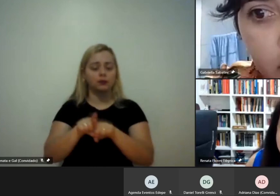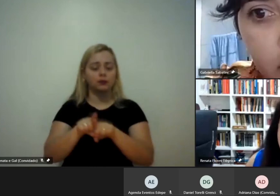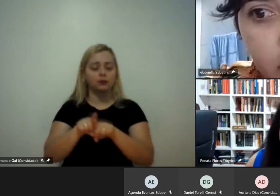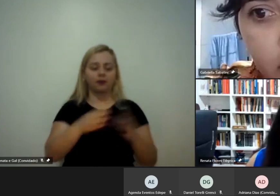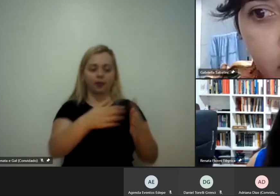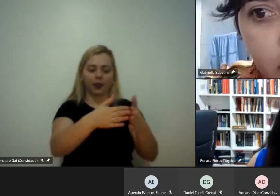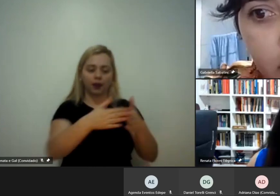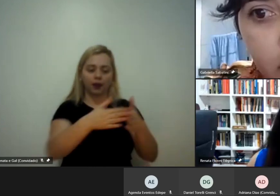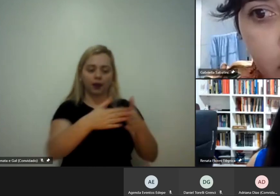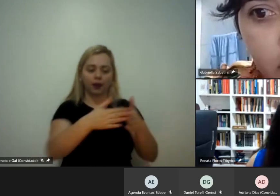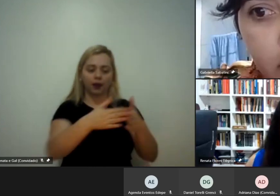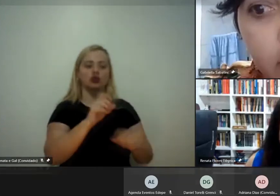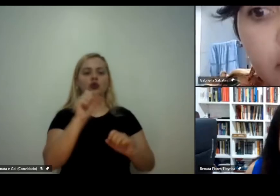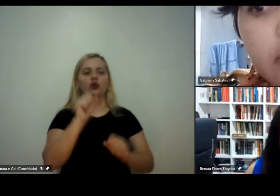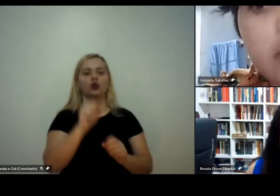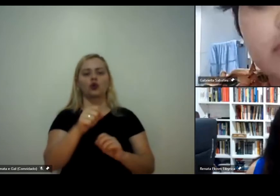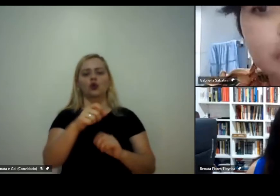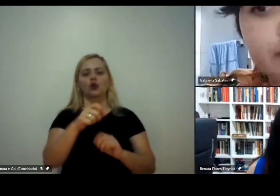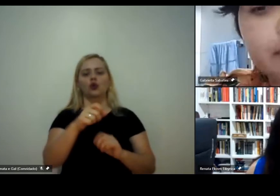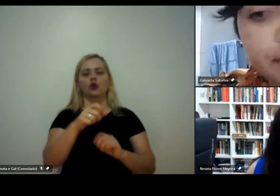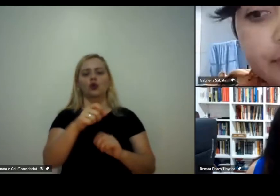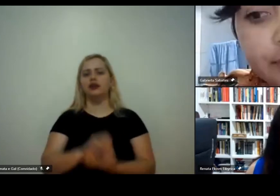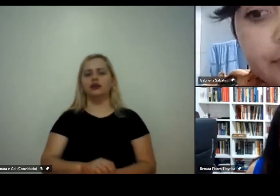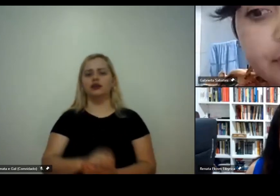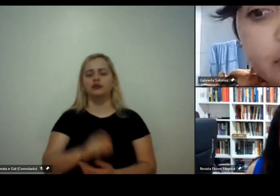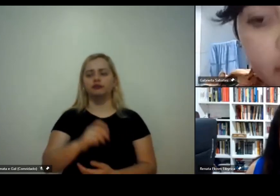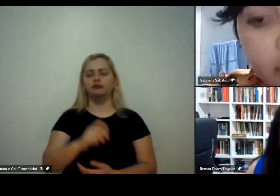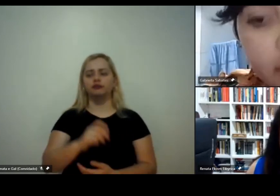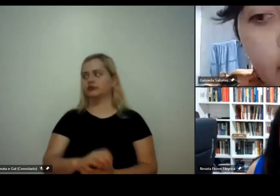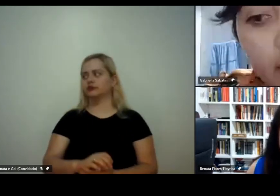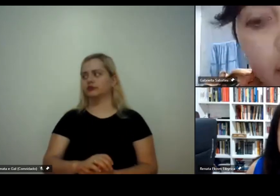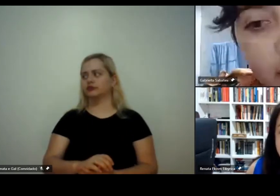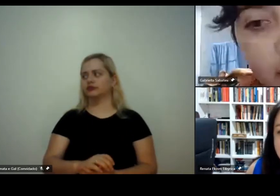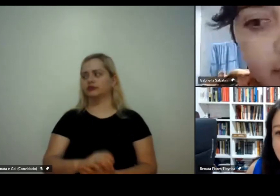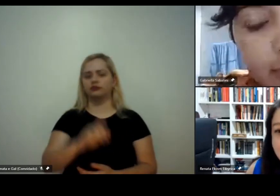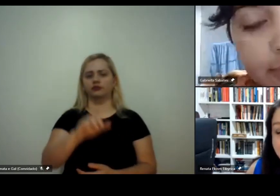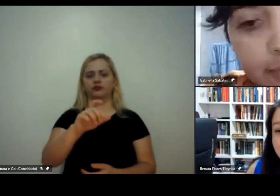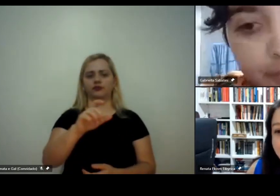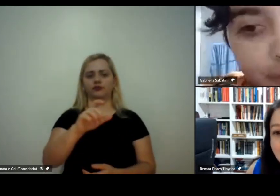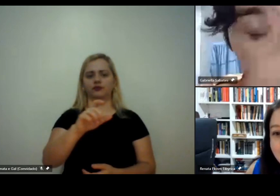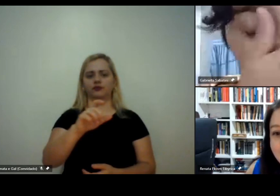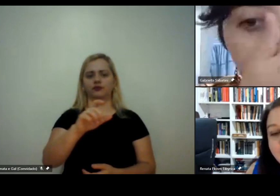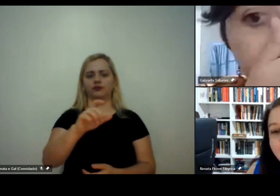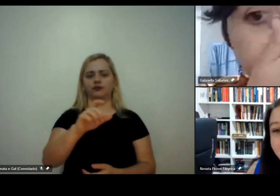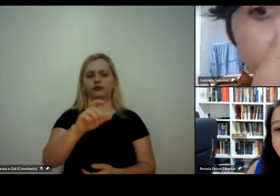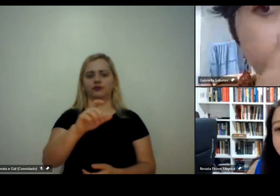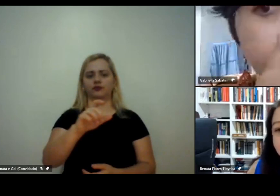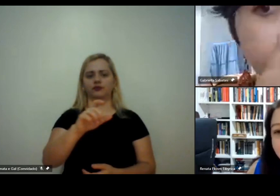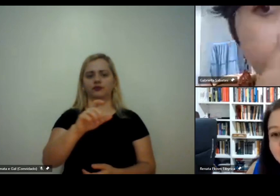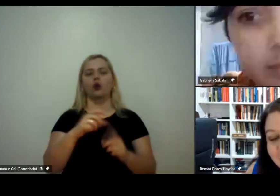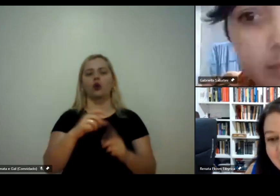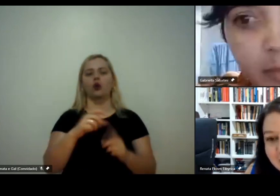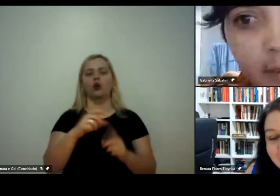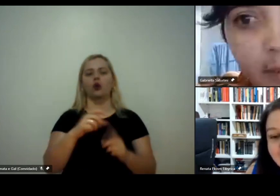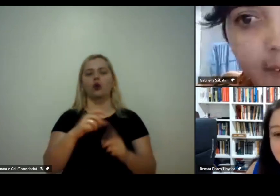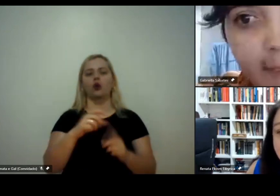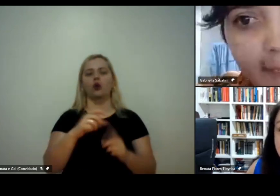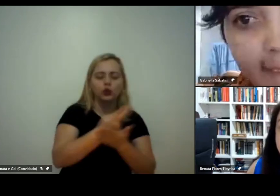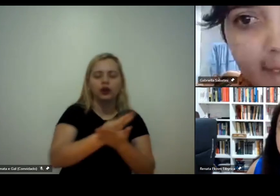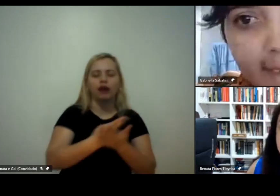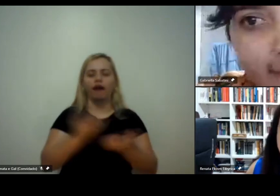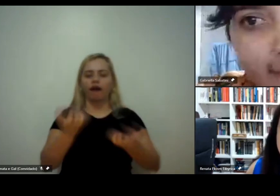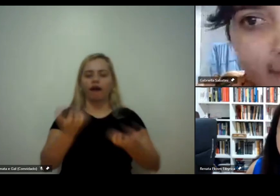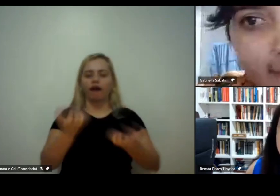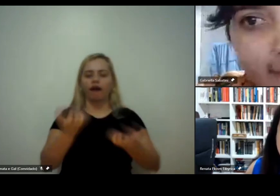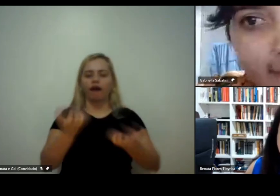sua dissertação de mestrado, a gente passou aqui, colocou, as pessoas vão procurar, querem ler,